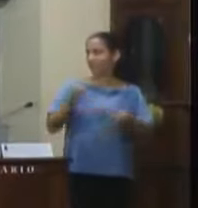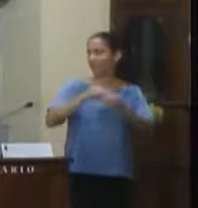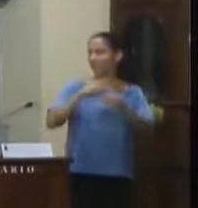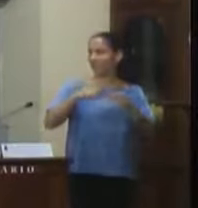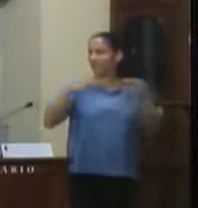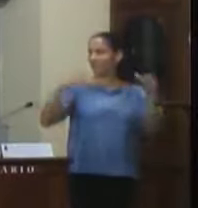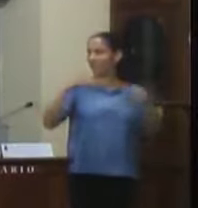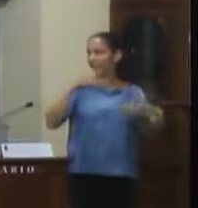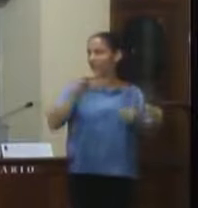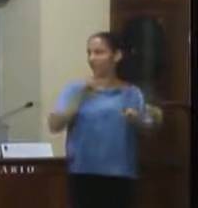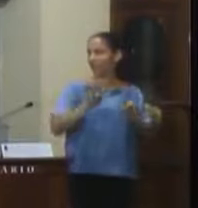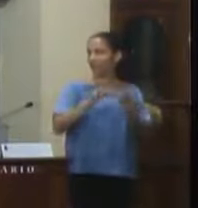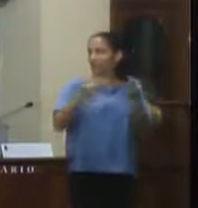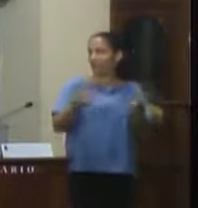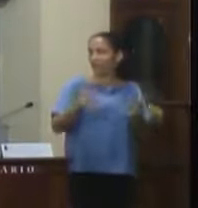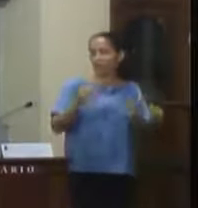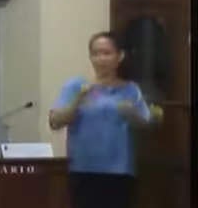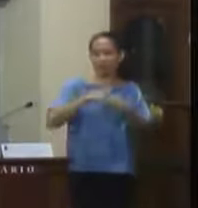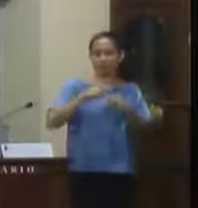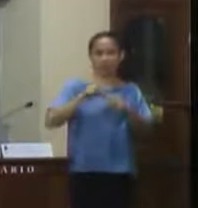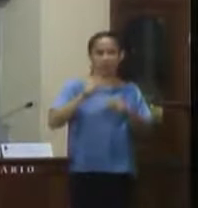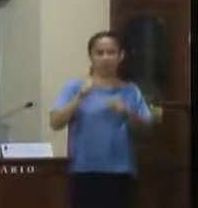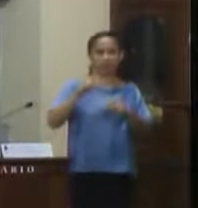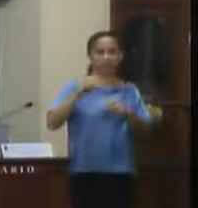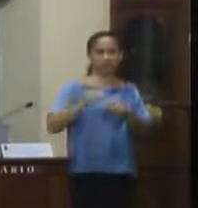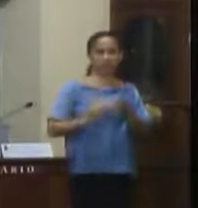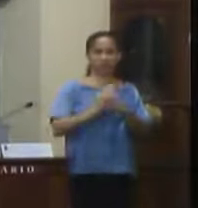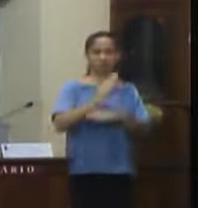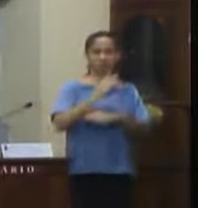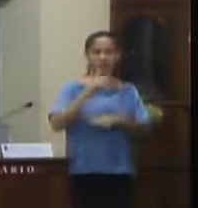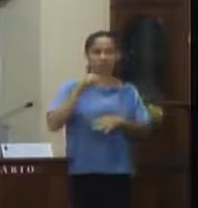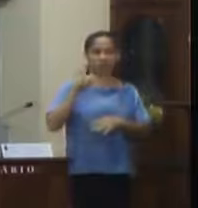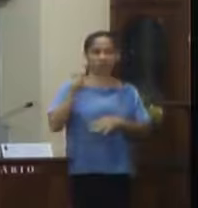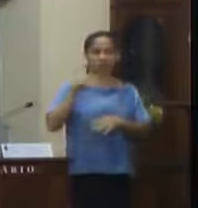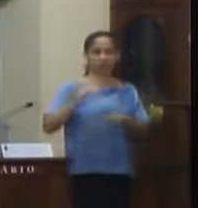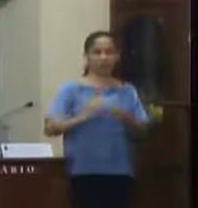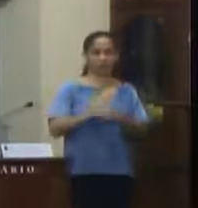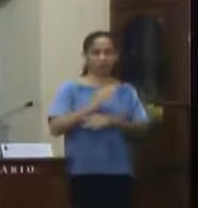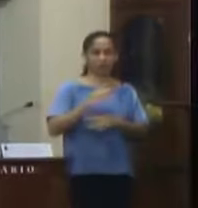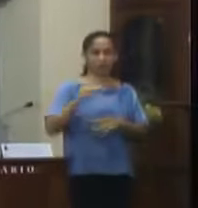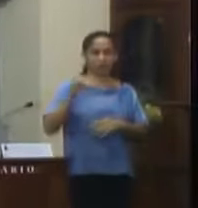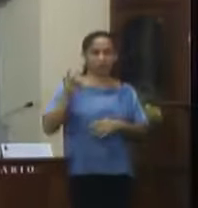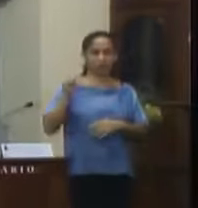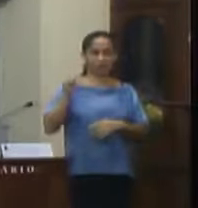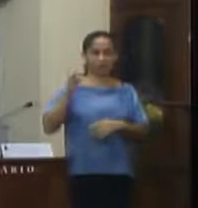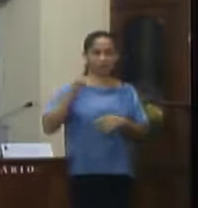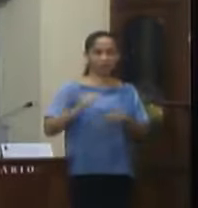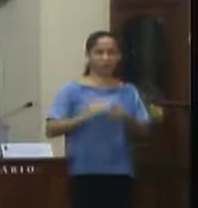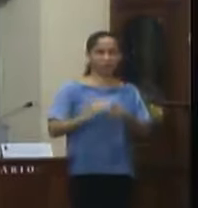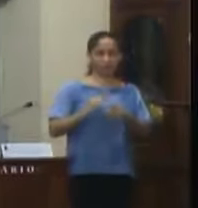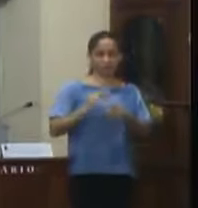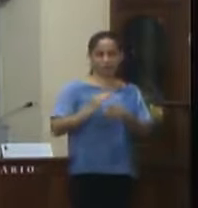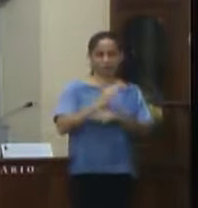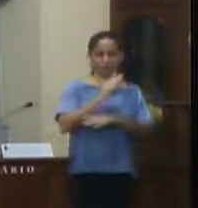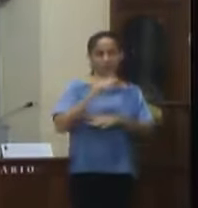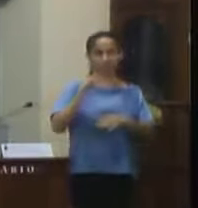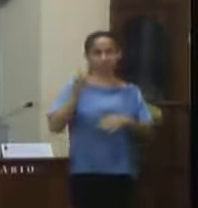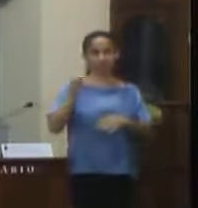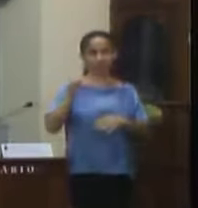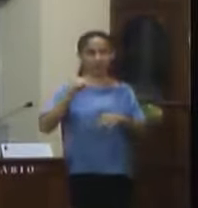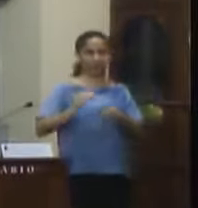maioria simples. Doutor Saulo. David Nogueira. Aprovo. Fabiano Vasconcelos. Aprovo. Fábio